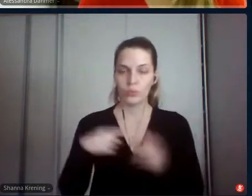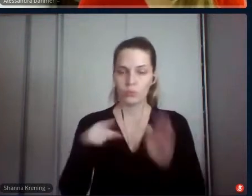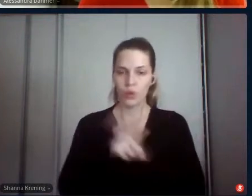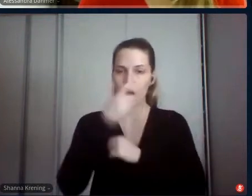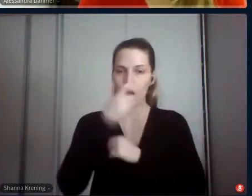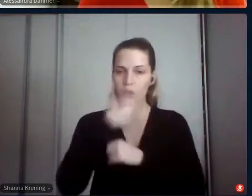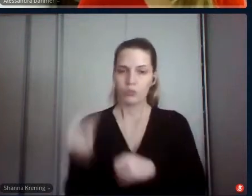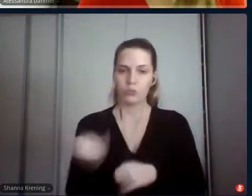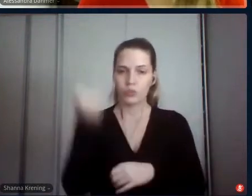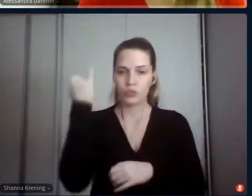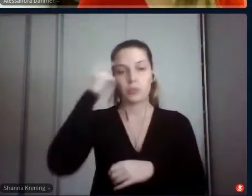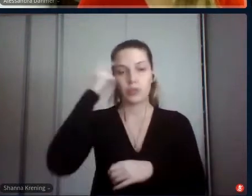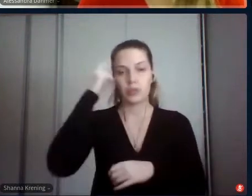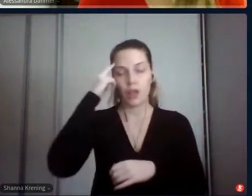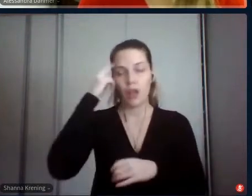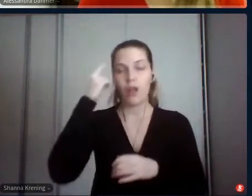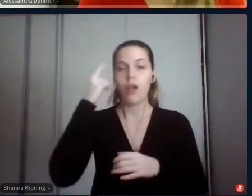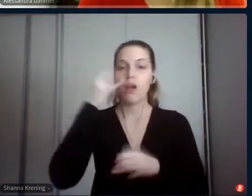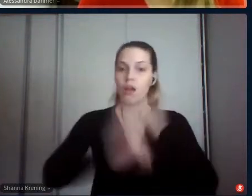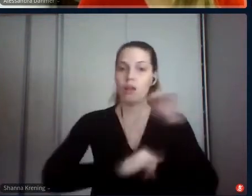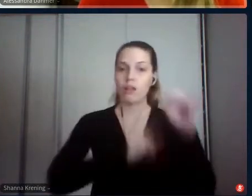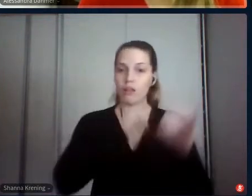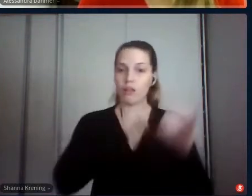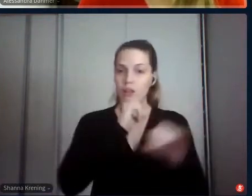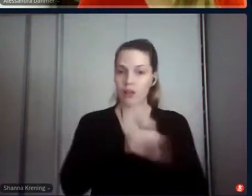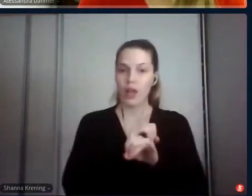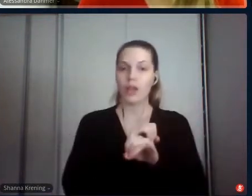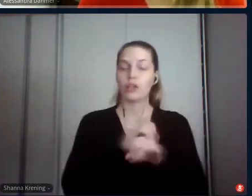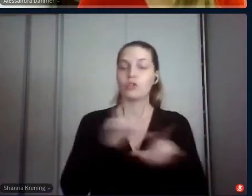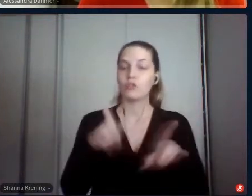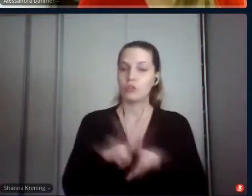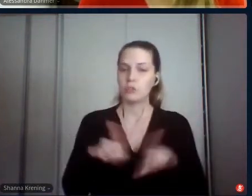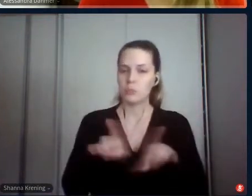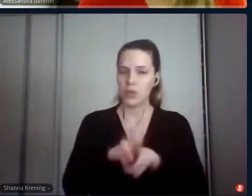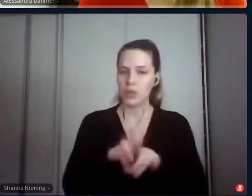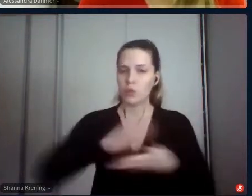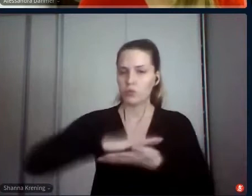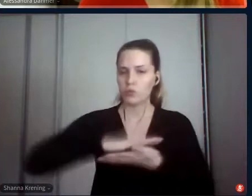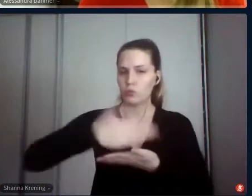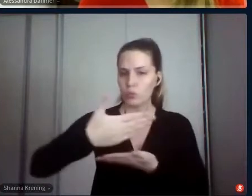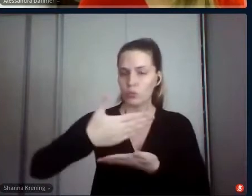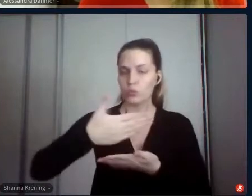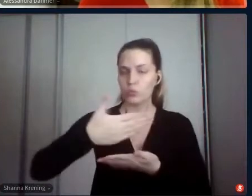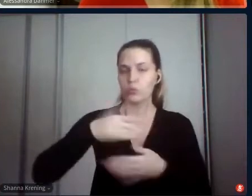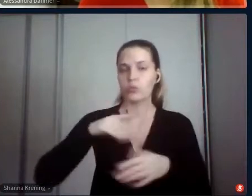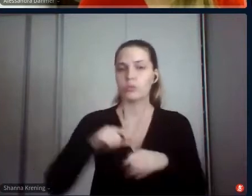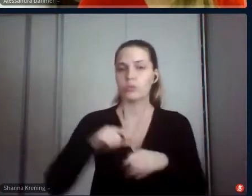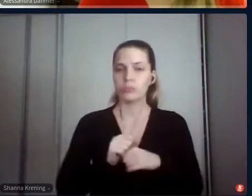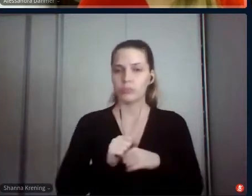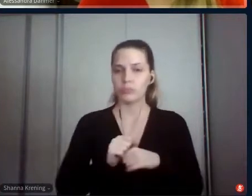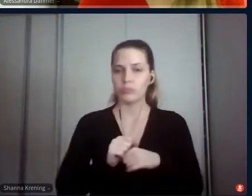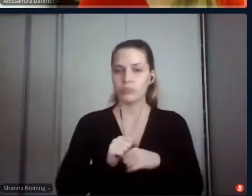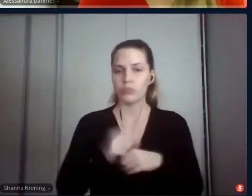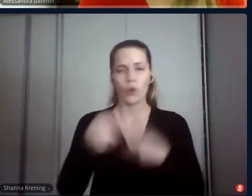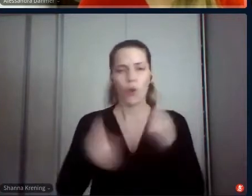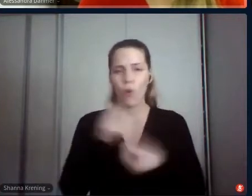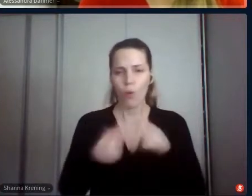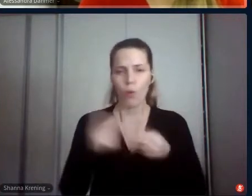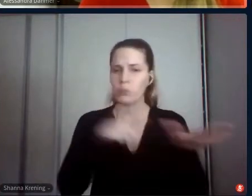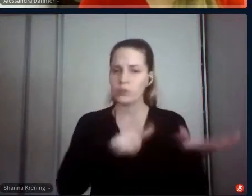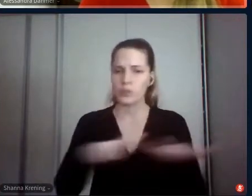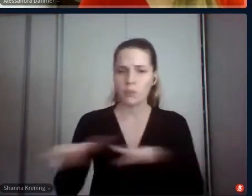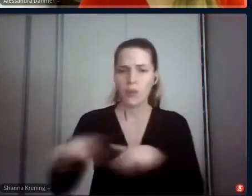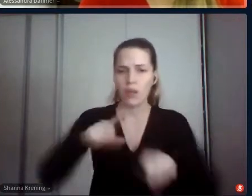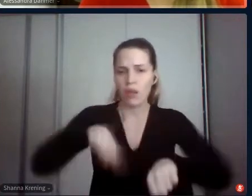dos notebooks, mas um plano de dados básico conseguiria cobrir as aulas semanais, sendo que serão vídeos. Nós